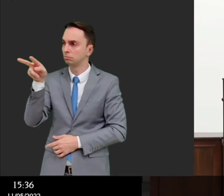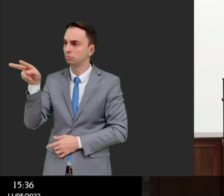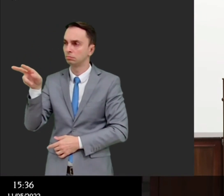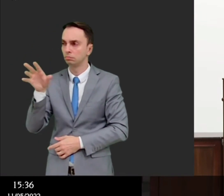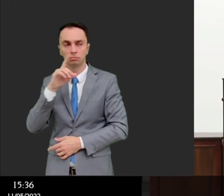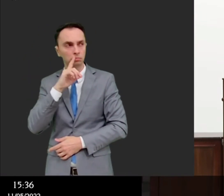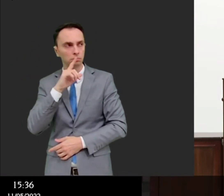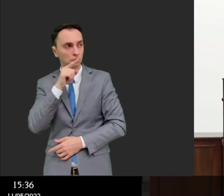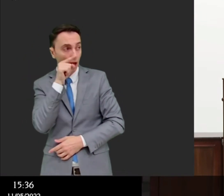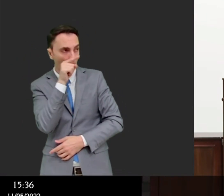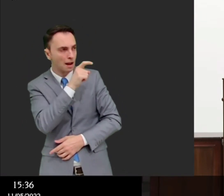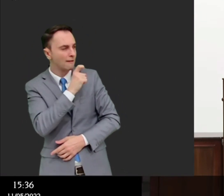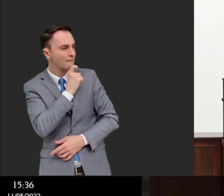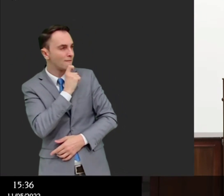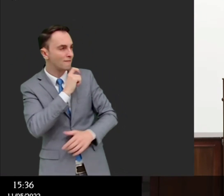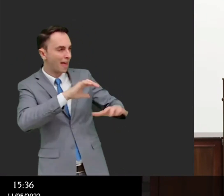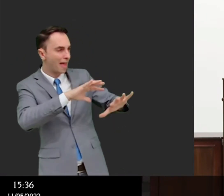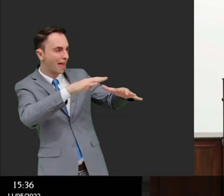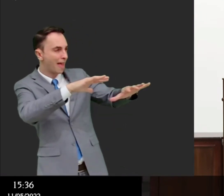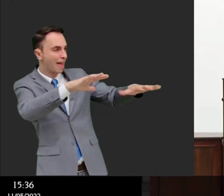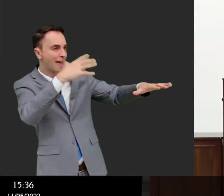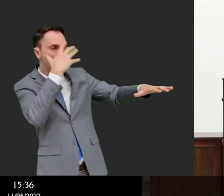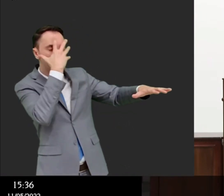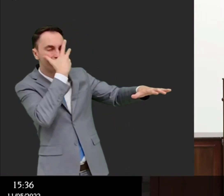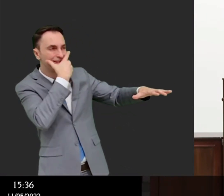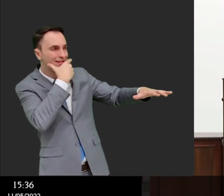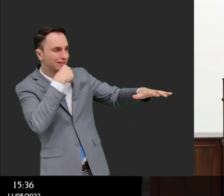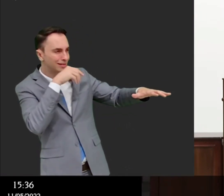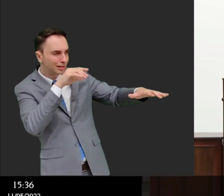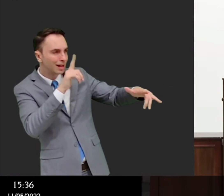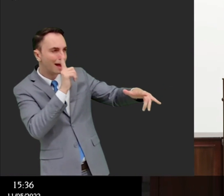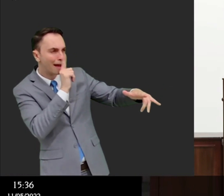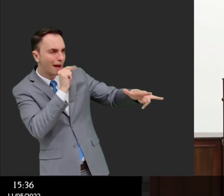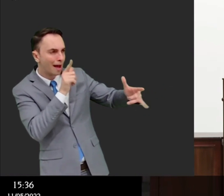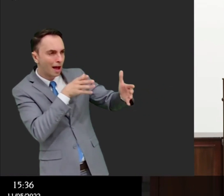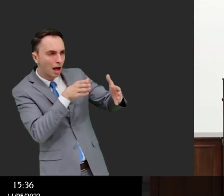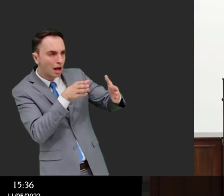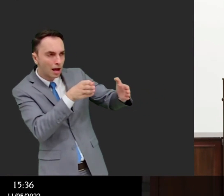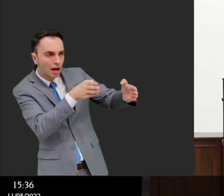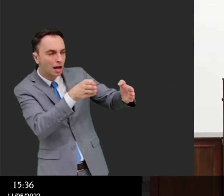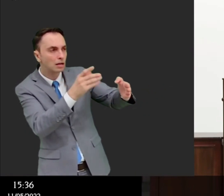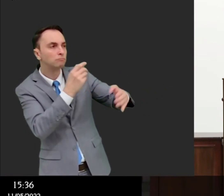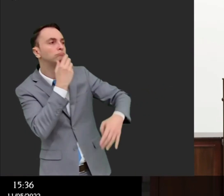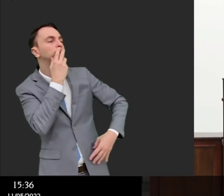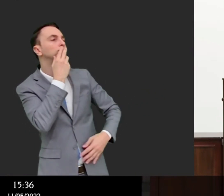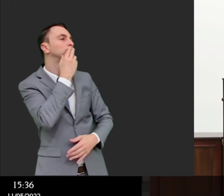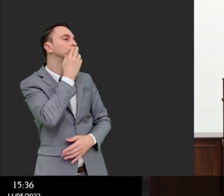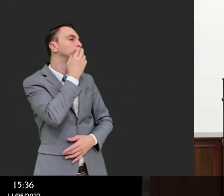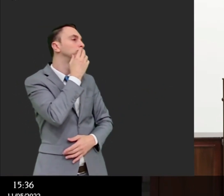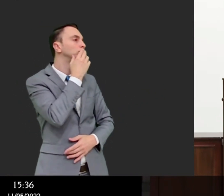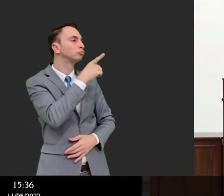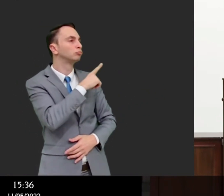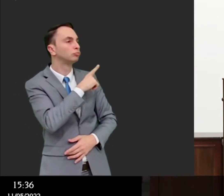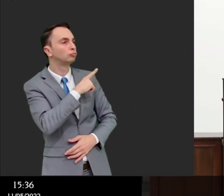regada. Aqui tem terras boas. Aqui é bem aguada. Tem água para os animais.